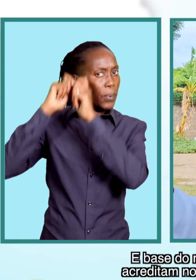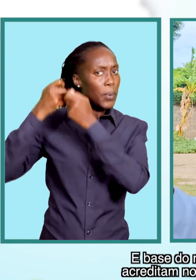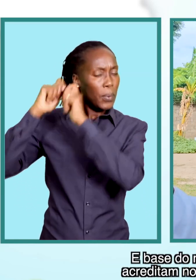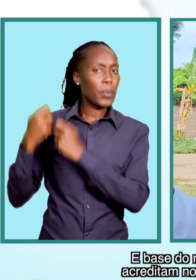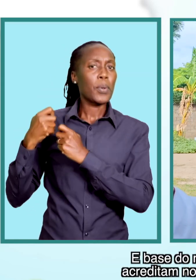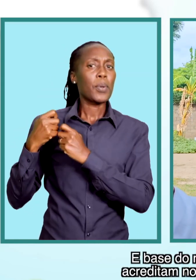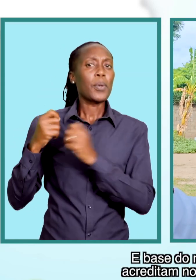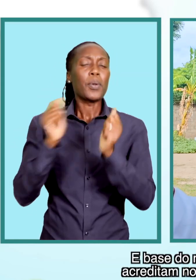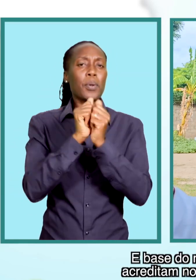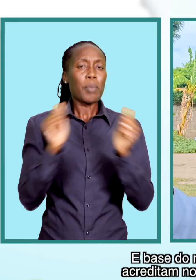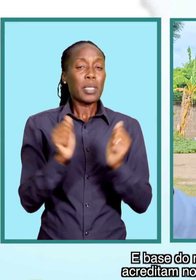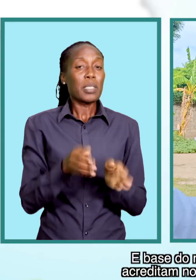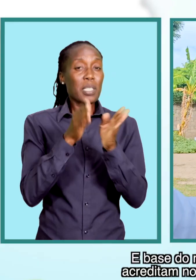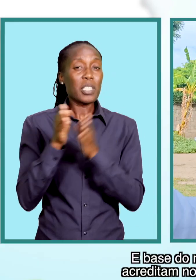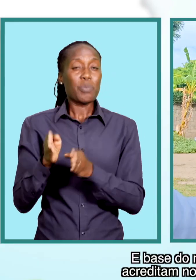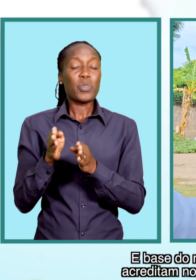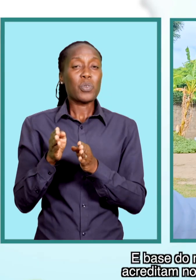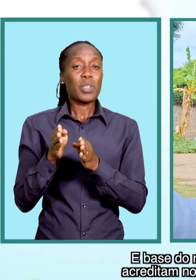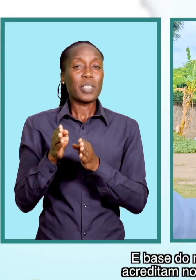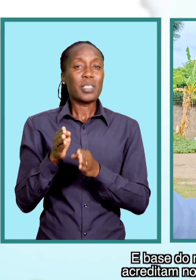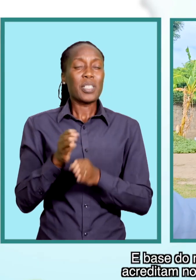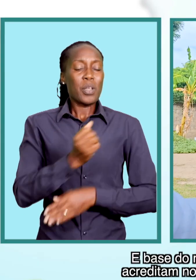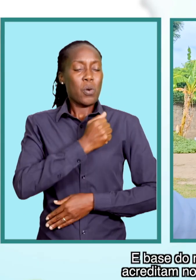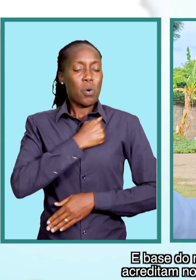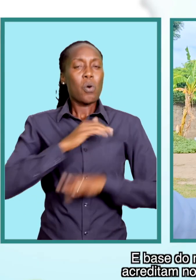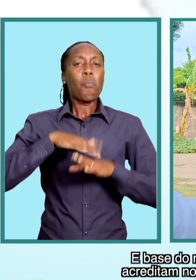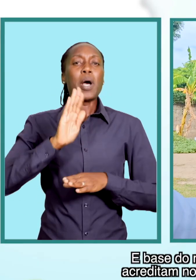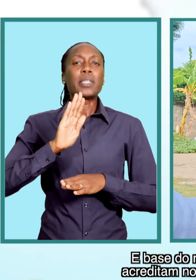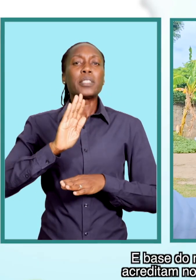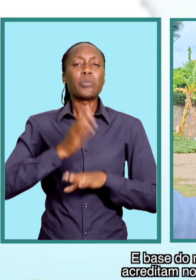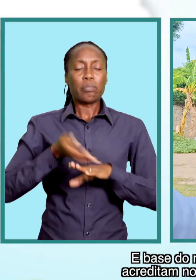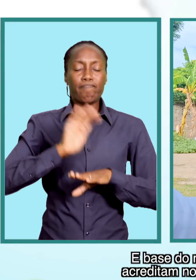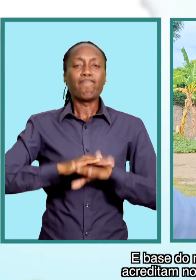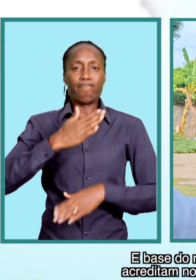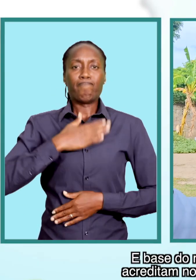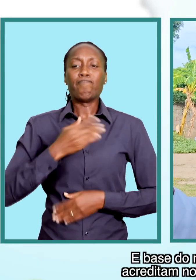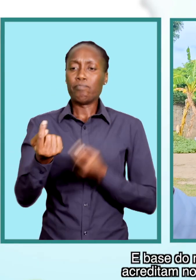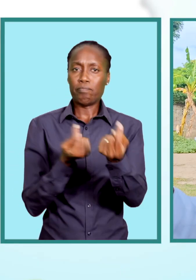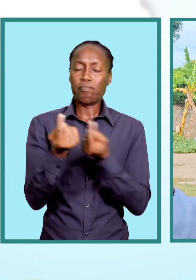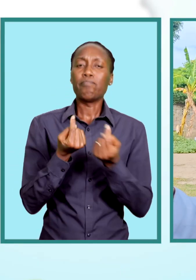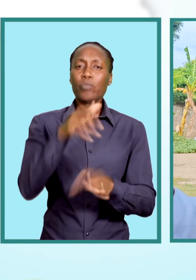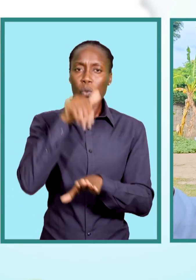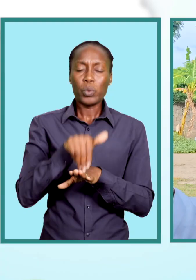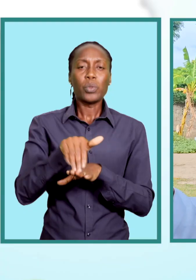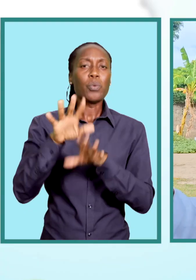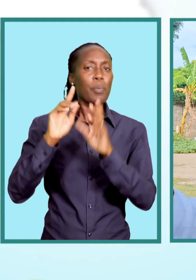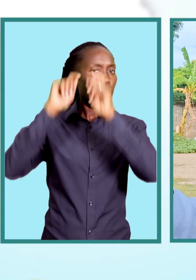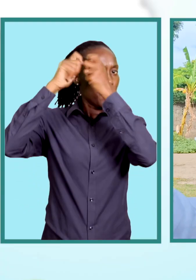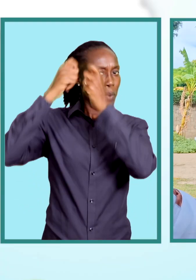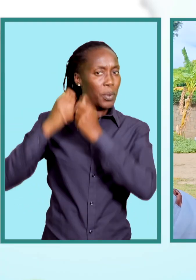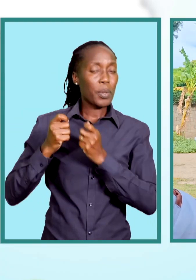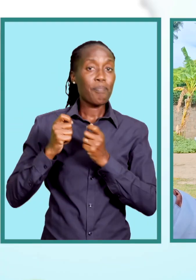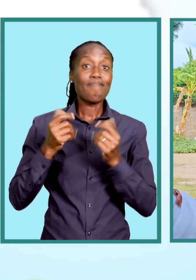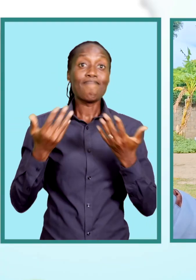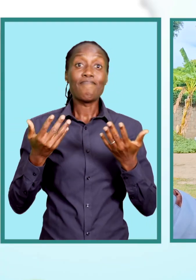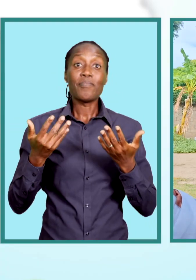de rendimento. Aqueles clientes fiéis que acreditam no meu trabalho, eles ainda vêm. Eles vêm.